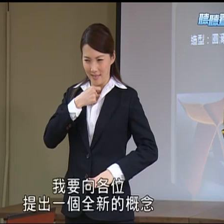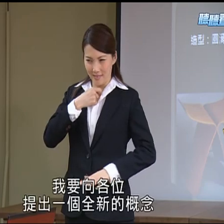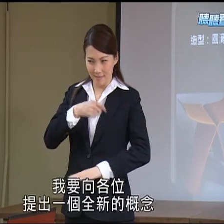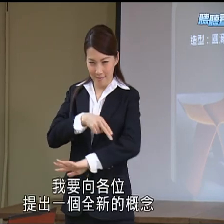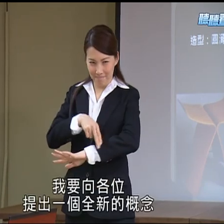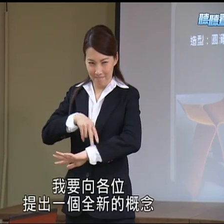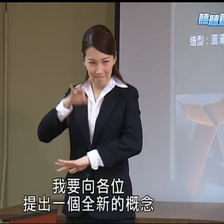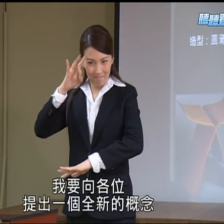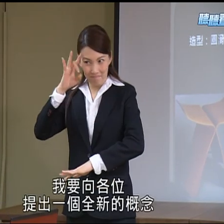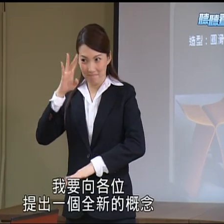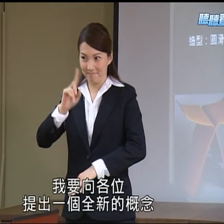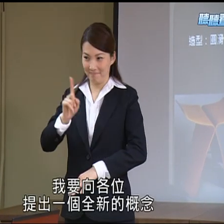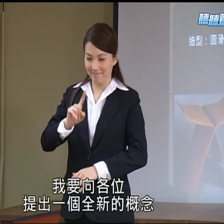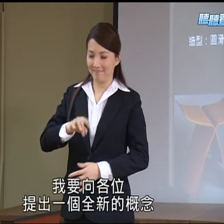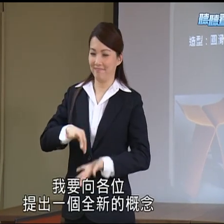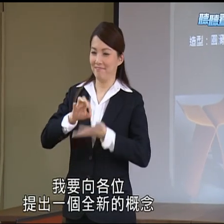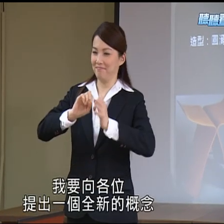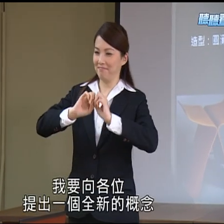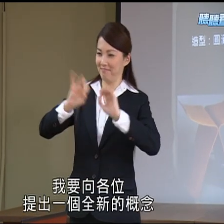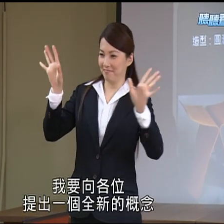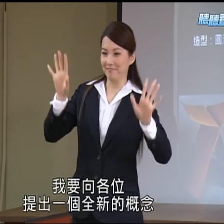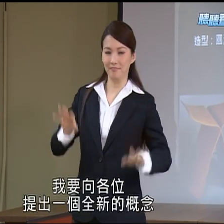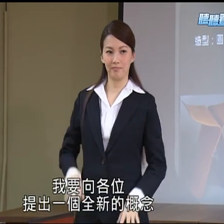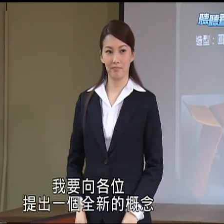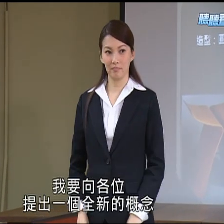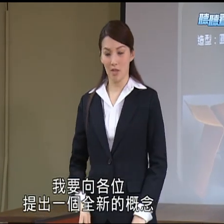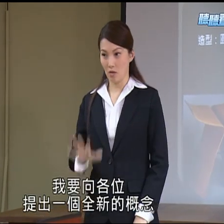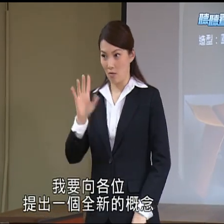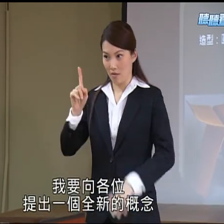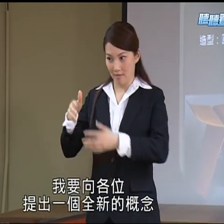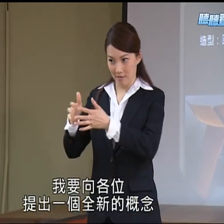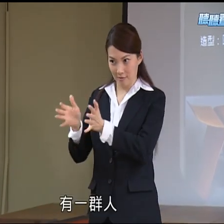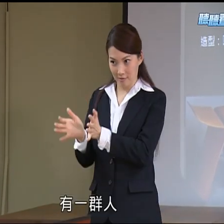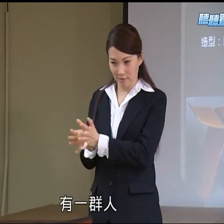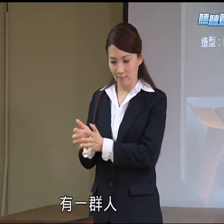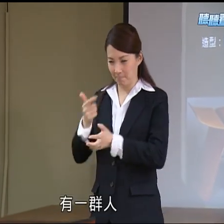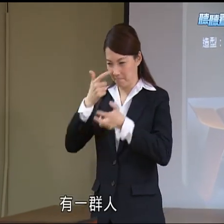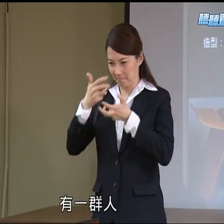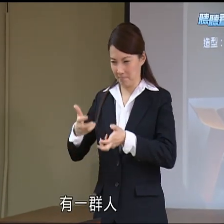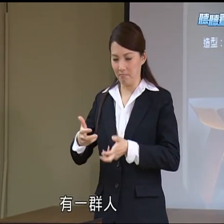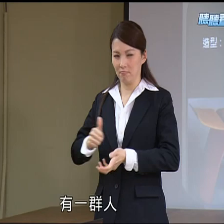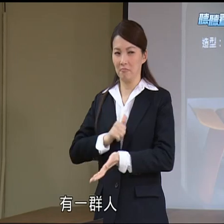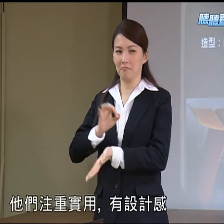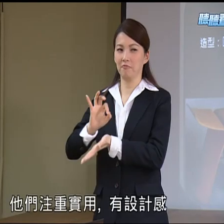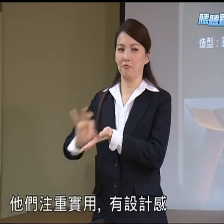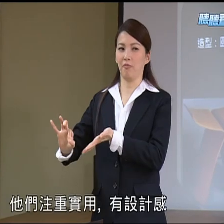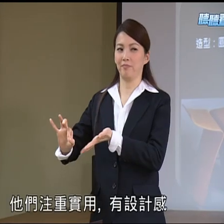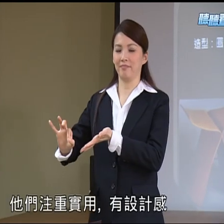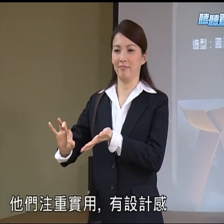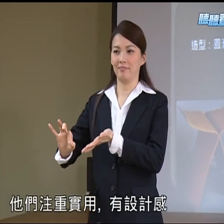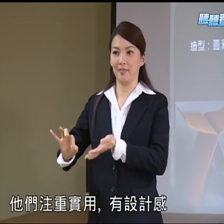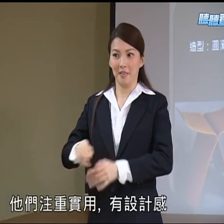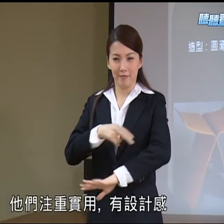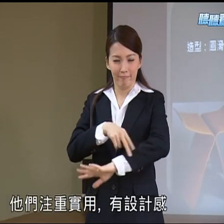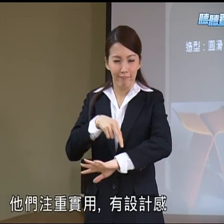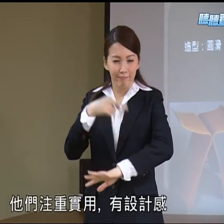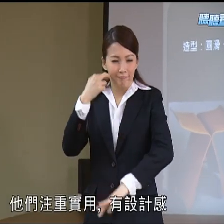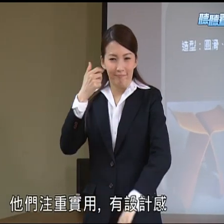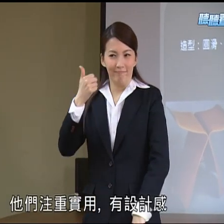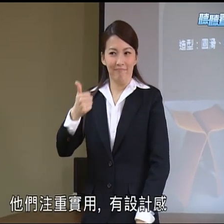我要向各位提出一个全新的概念。有一群人，他们注重实用，有设